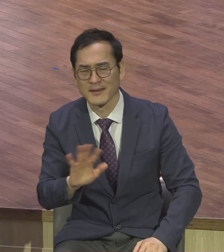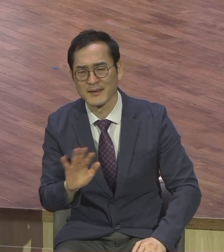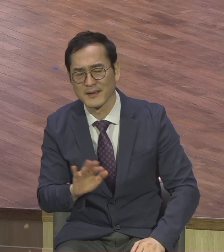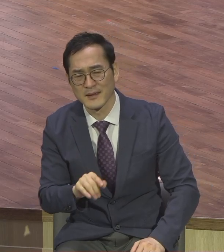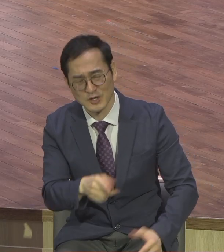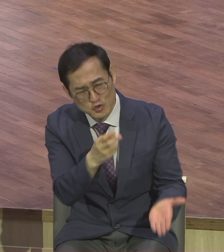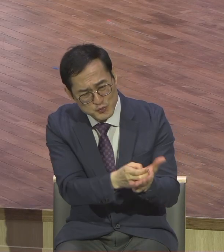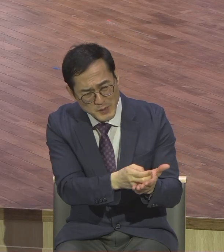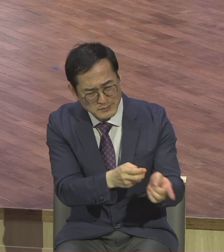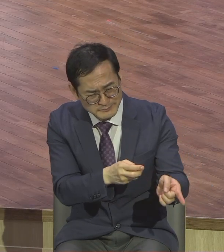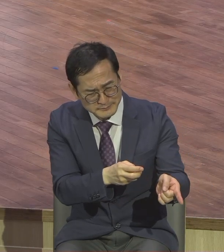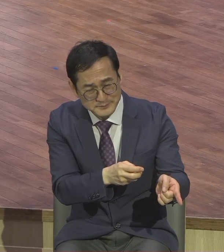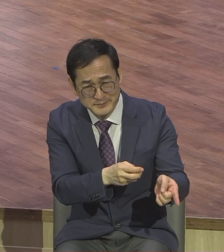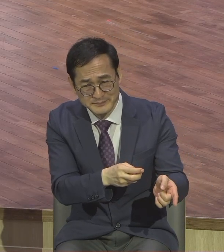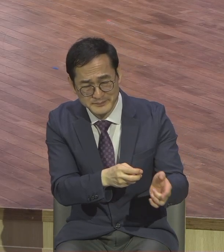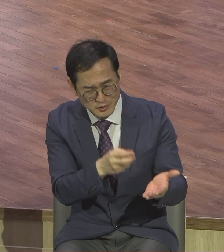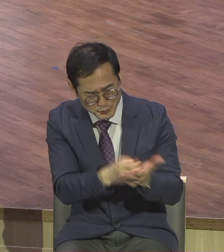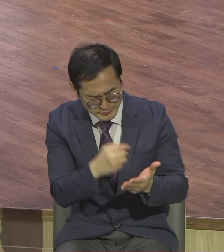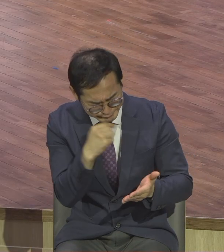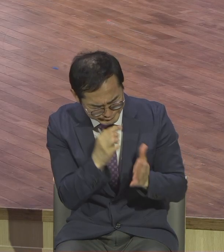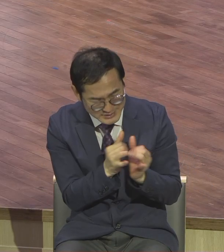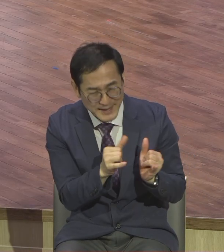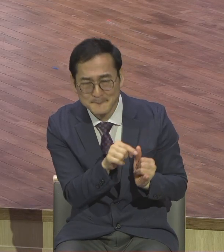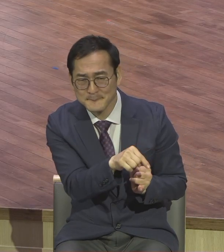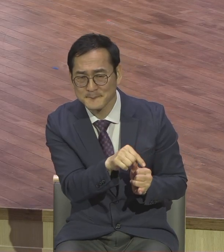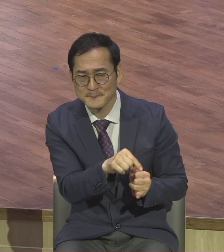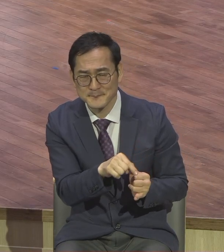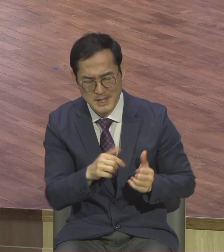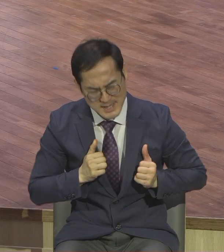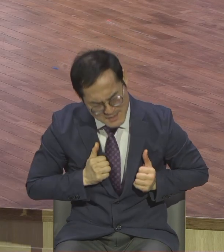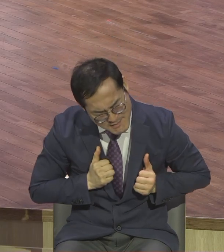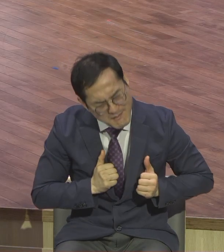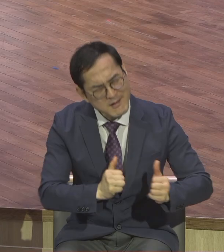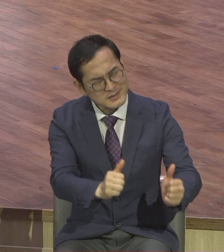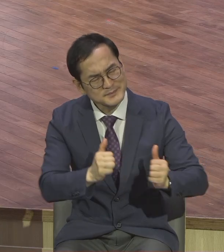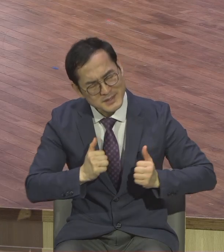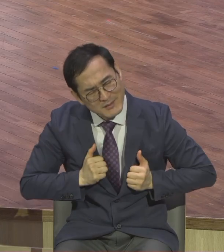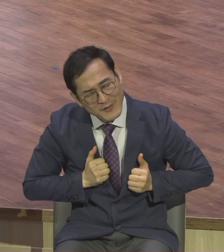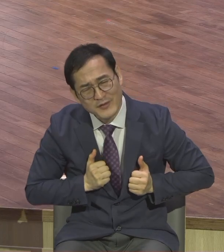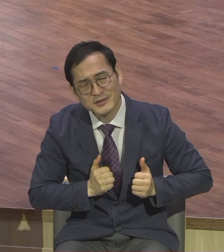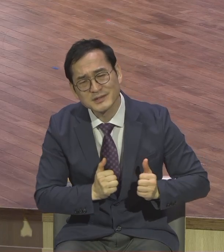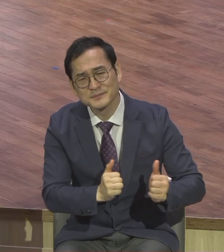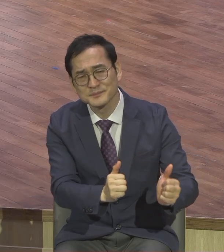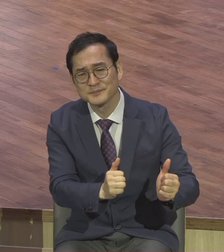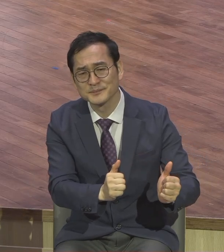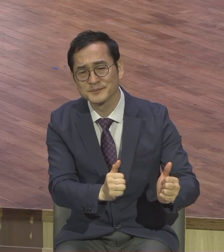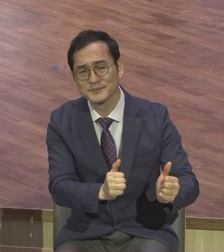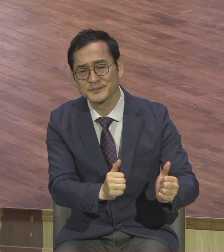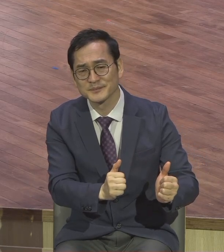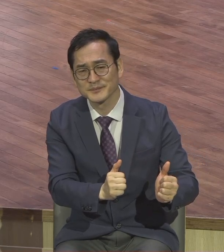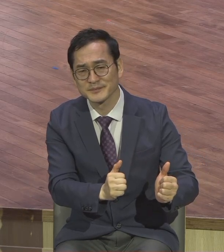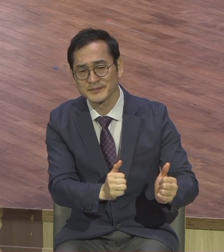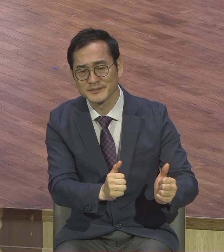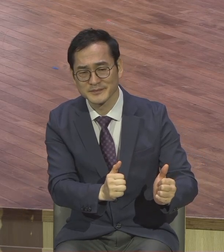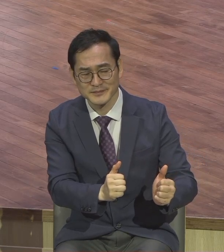율법주의자들은 아주 열심히 특심이라 열심을 다해서 갈라디아